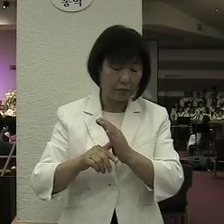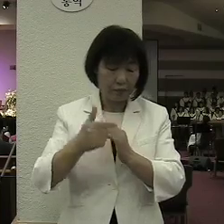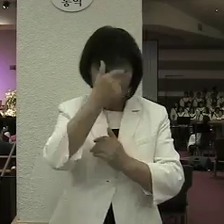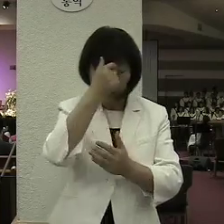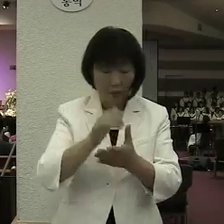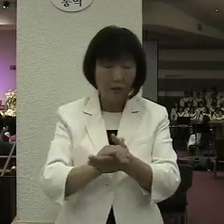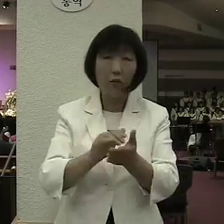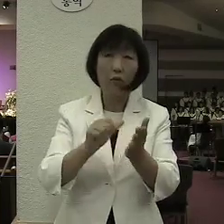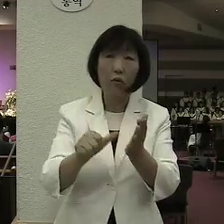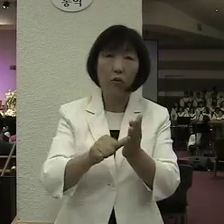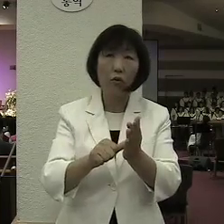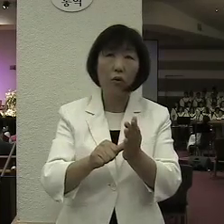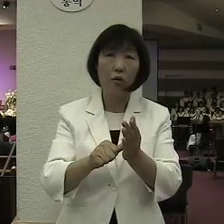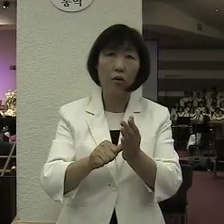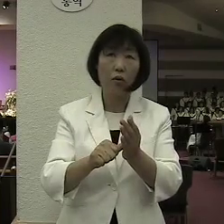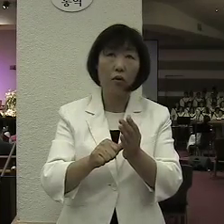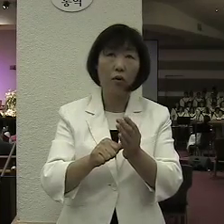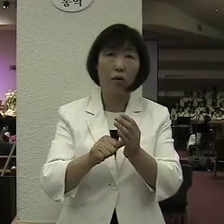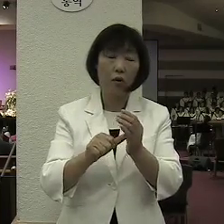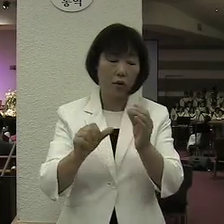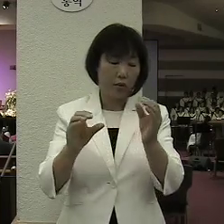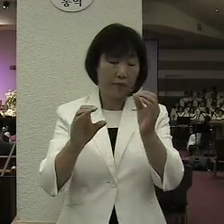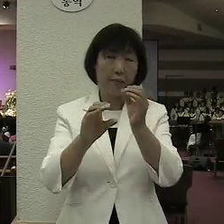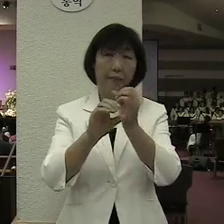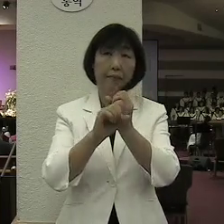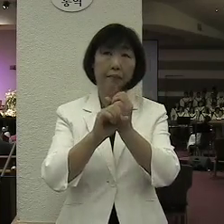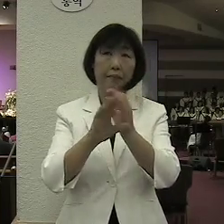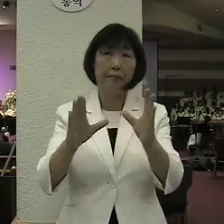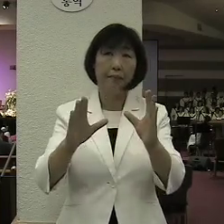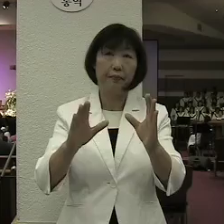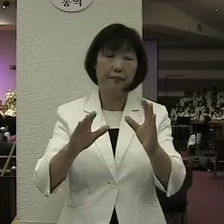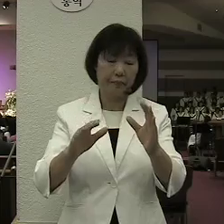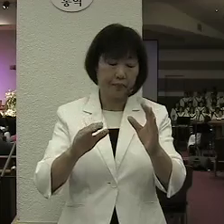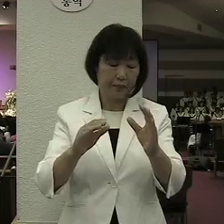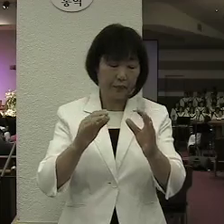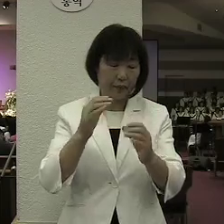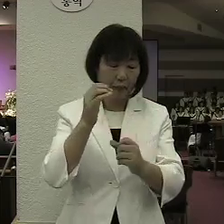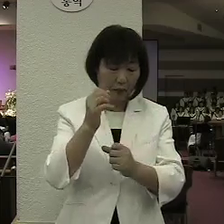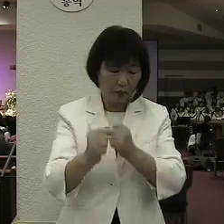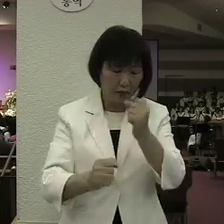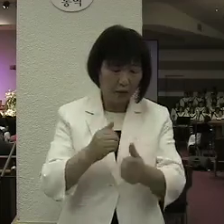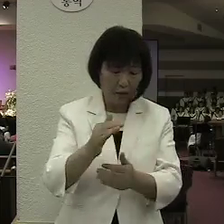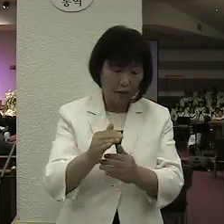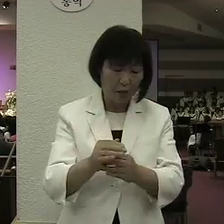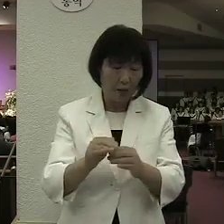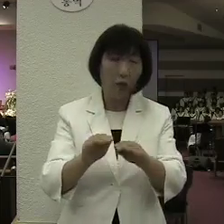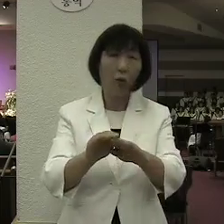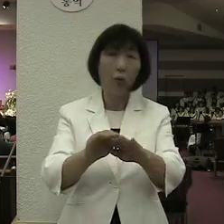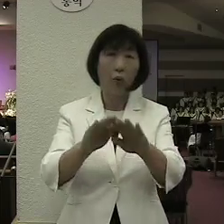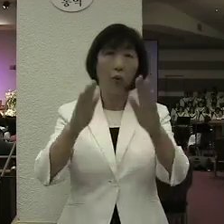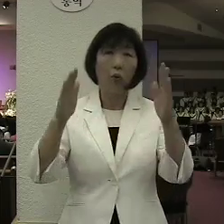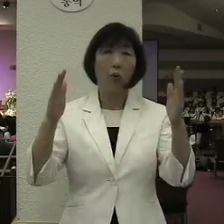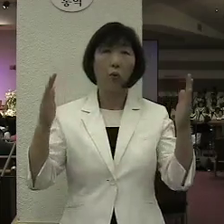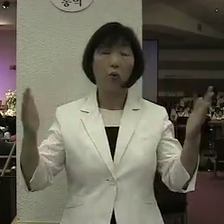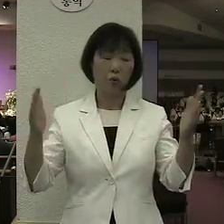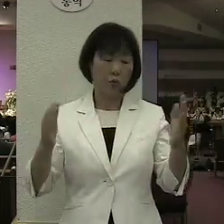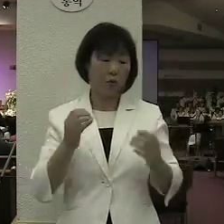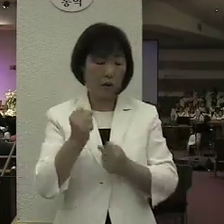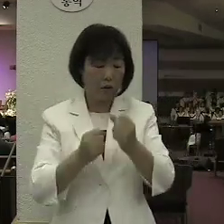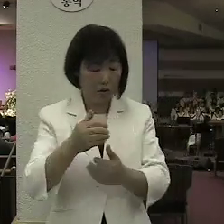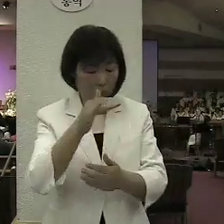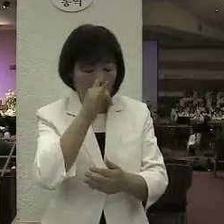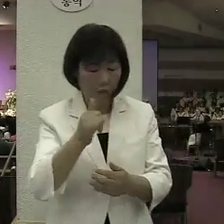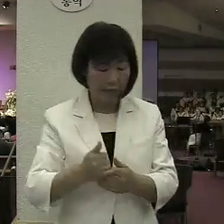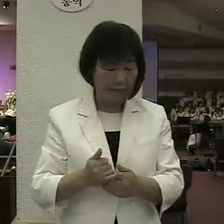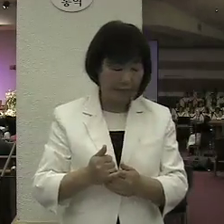약속대로 사흘 만에 부활하시어서 정말 우리를 대표하시는 합당하신 구세주가 되어서 그 합당하신